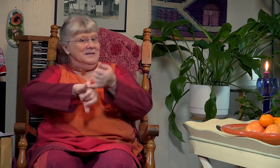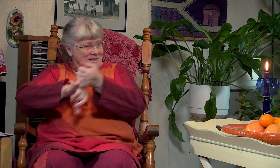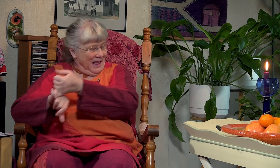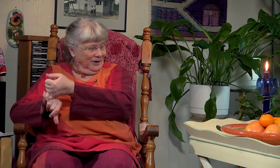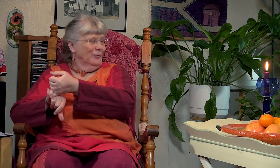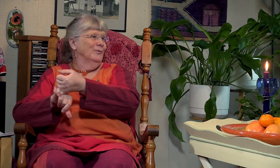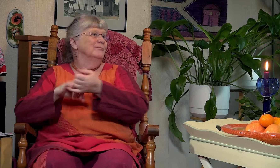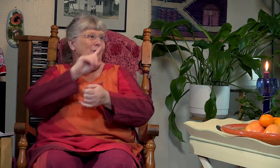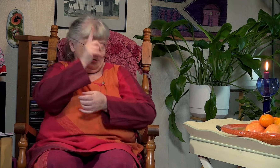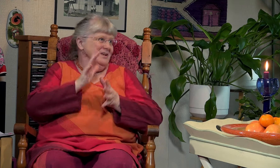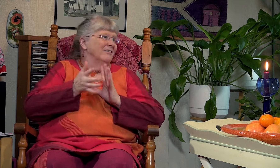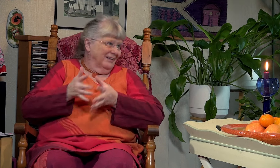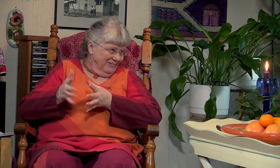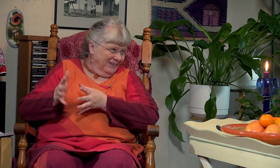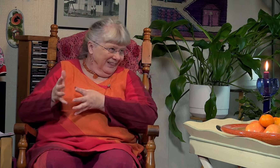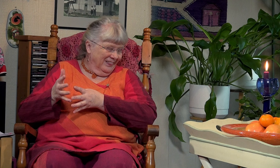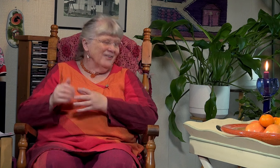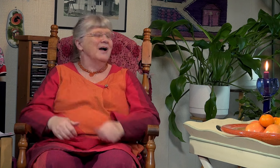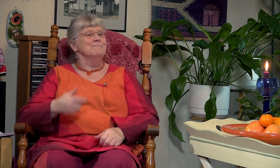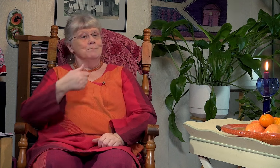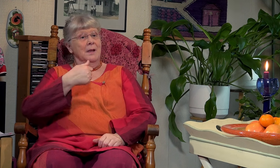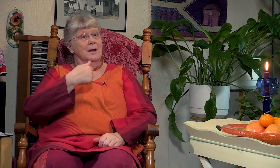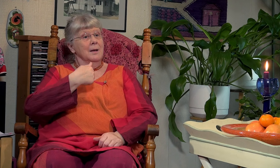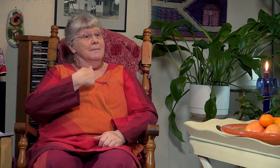kuuroja. Ja kaikki minun serkkuni osaavat viittoa.